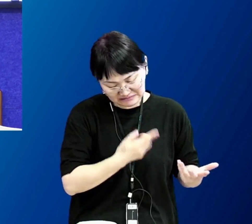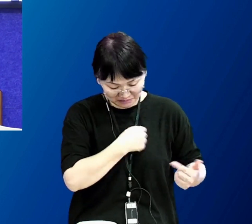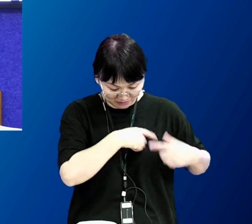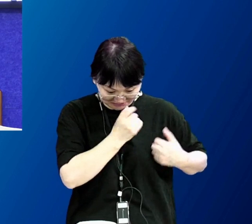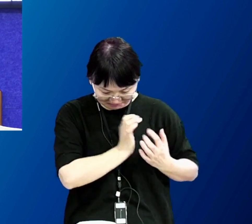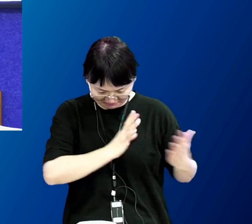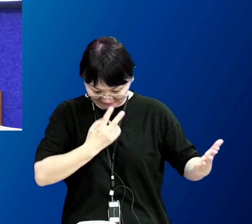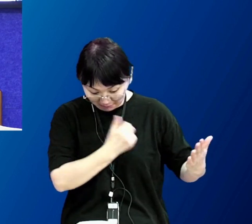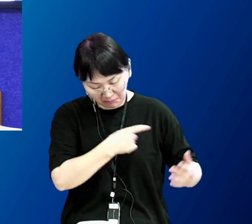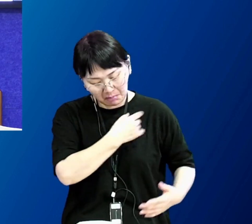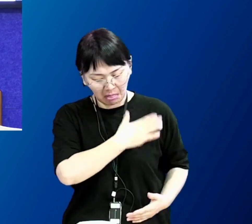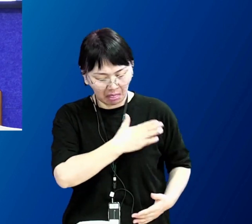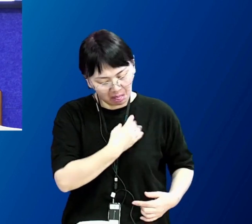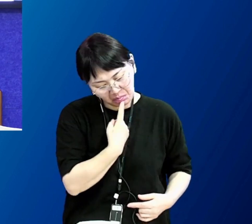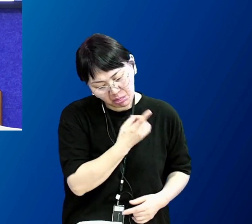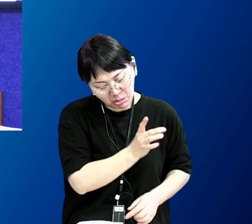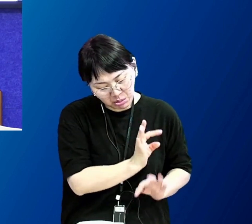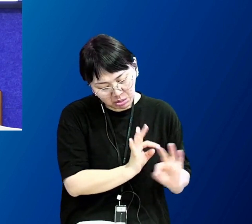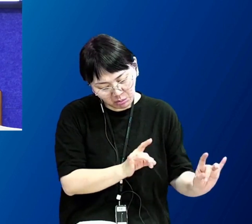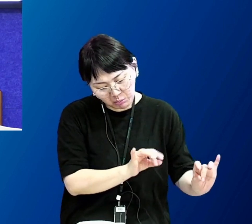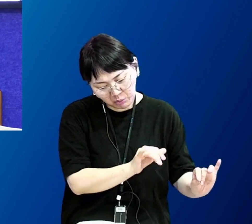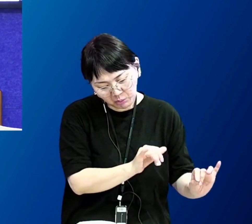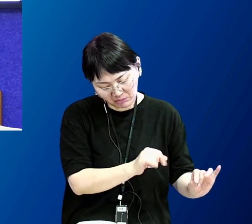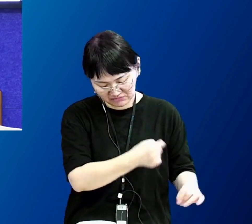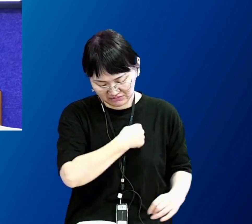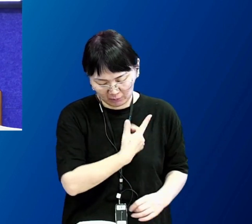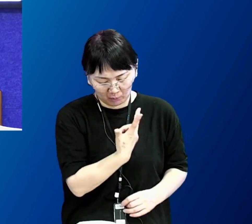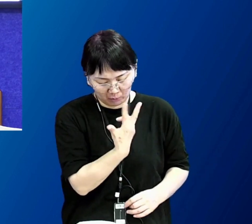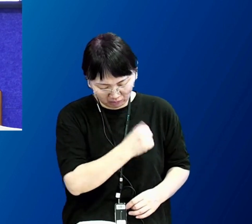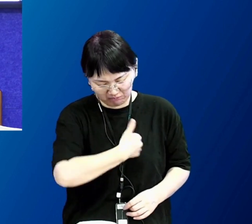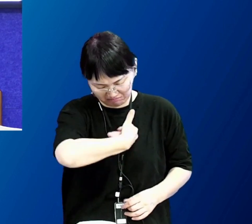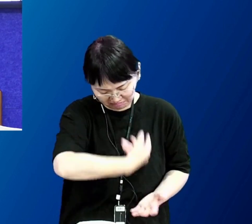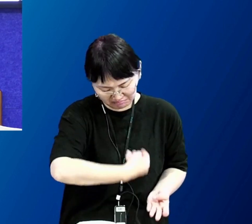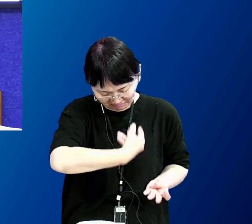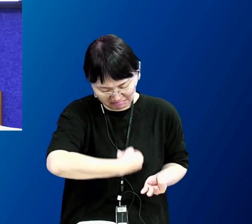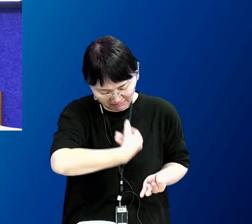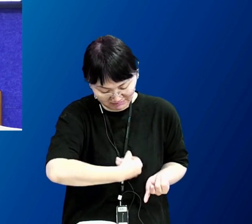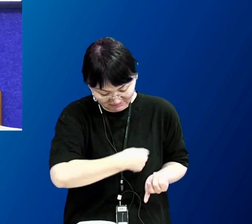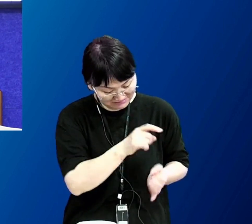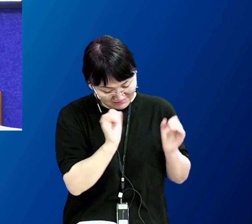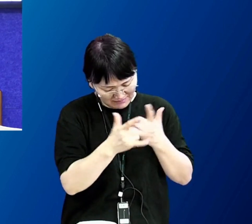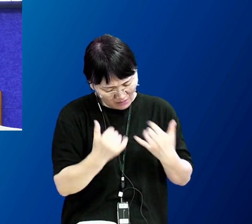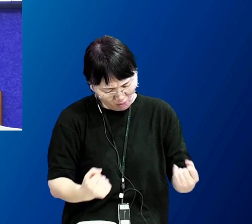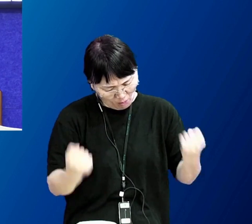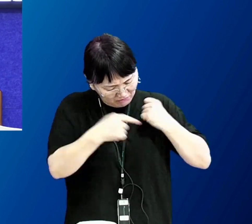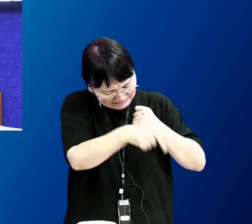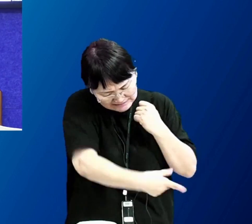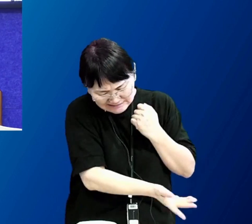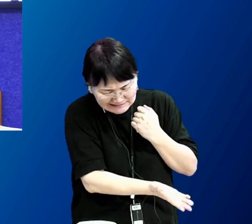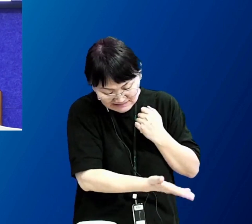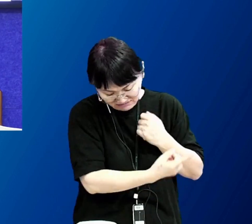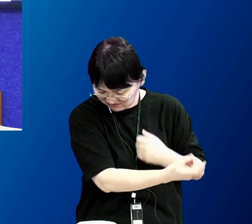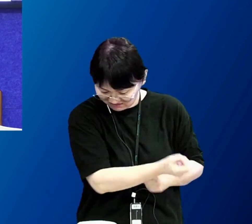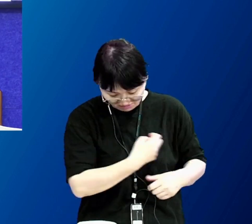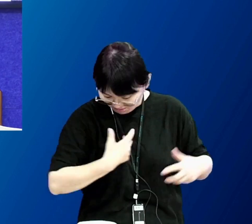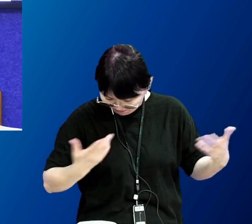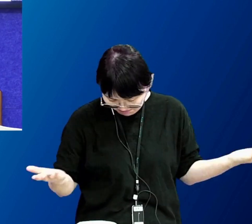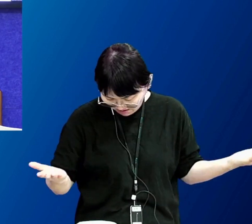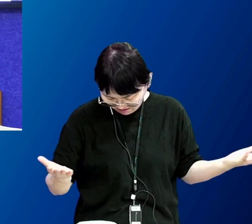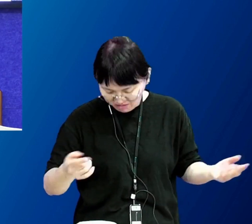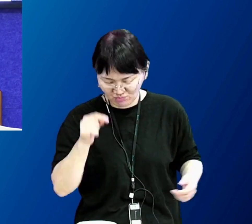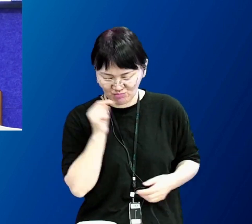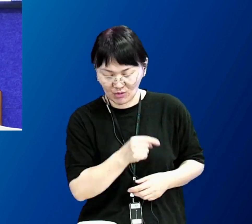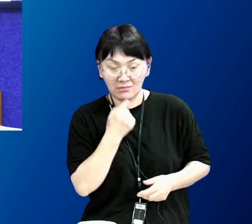вэ? Чи намайг гурван таам ихлэн чиний агуу хүч чадал юундаа байгааг надад хэлсэнгүү